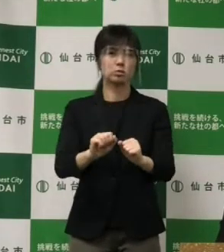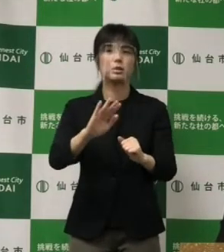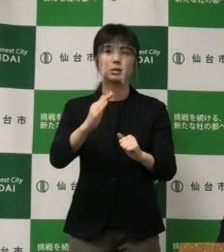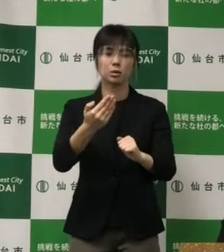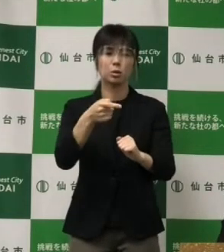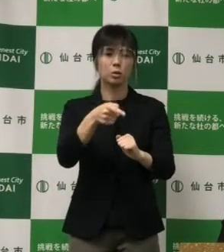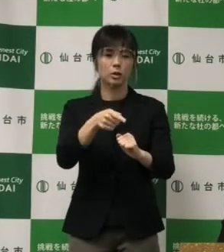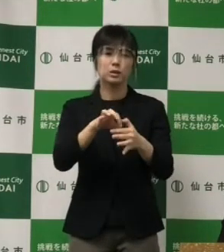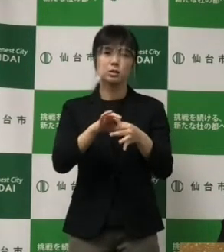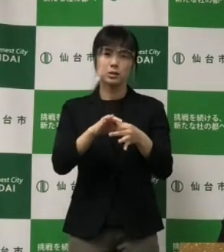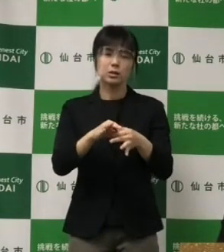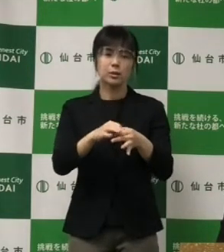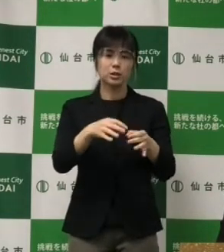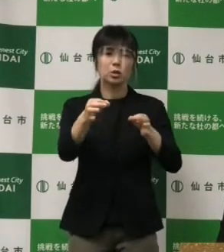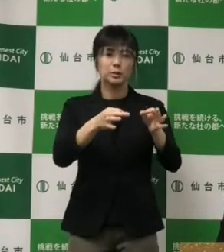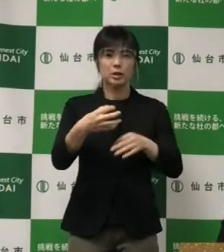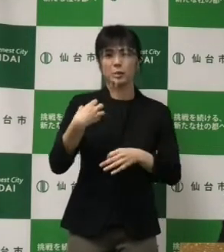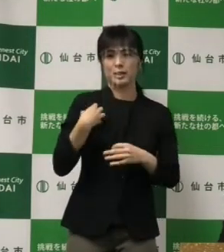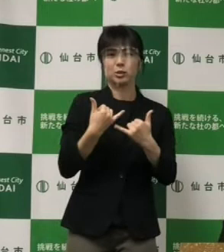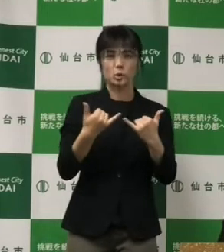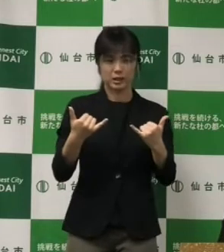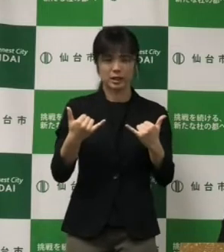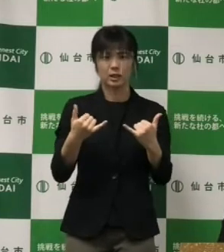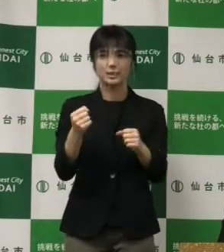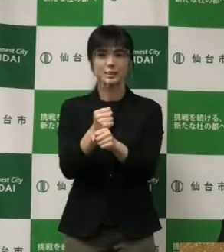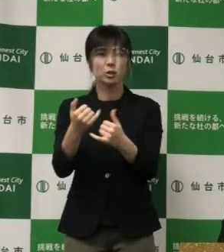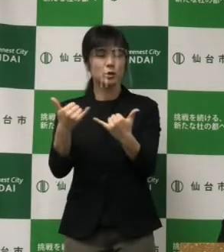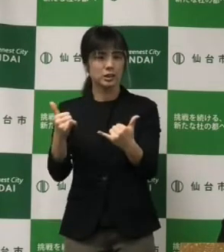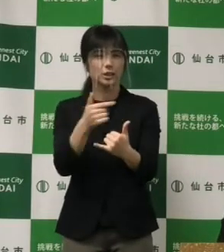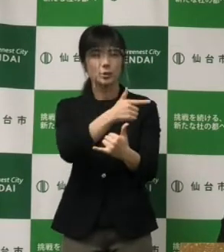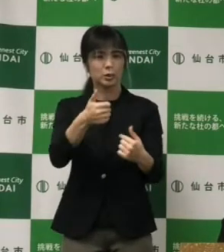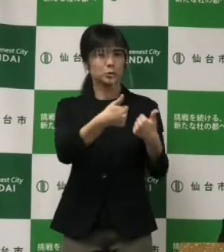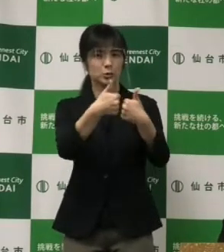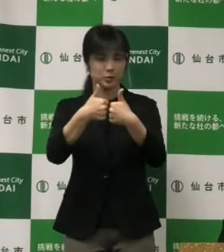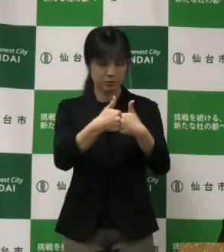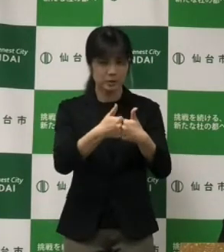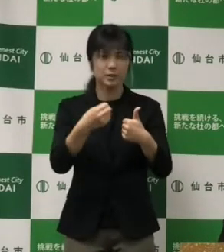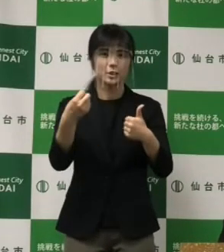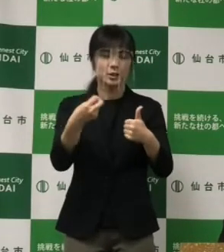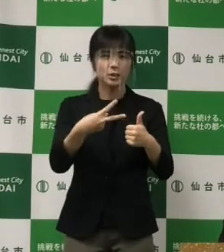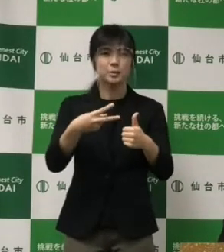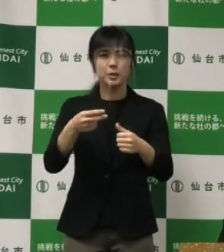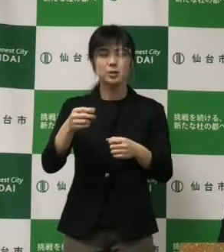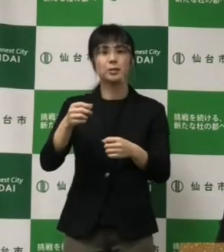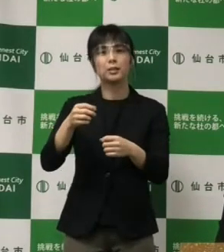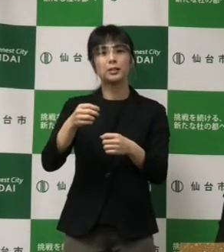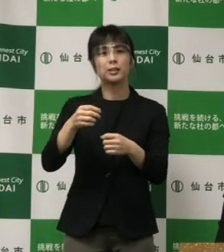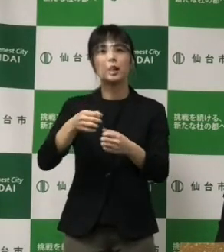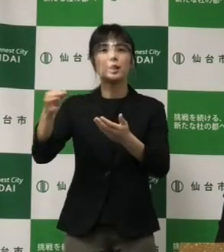ろいろなオーナーの方々ともお話を聞かせていただいて、商工会議所の方々とも連携をさせていただきなが